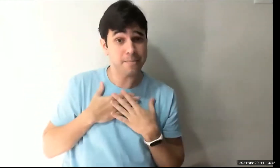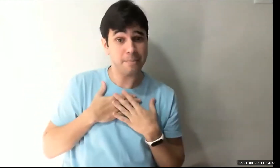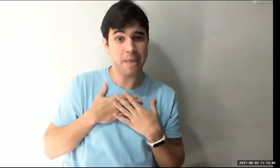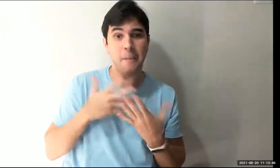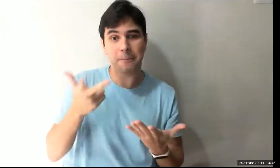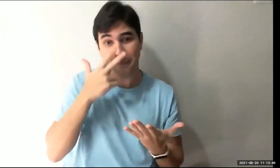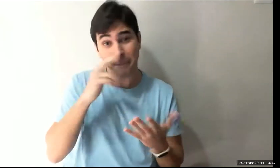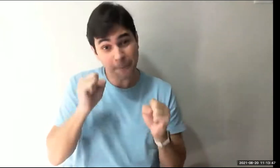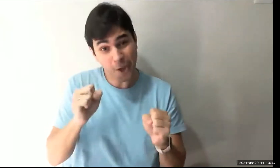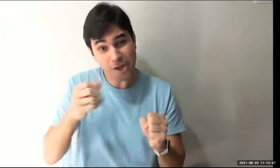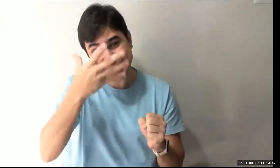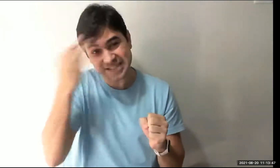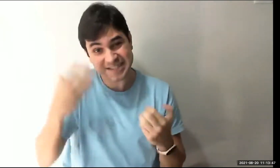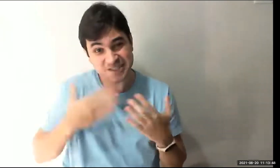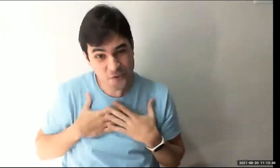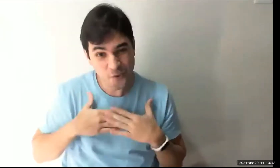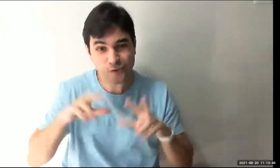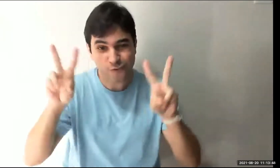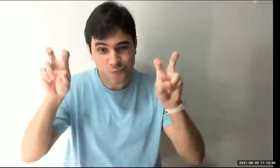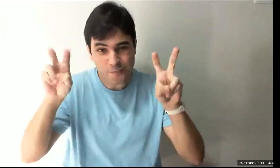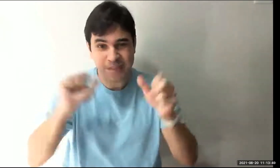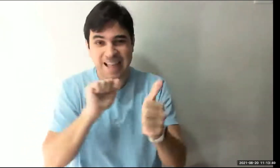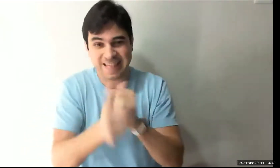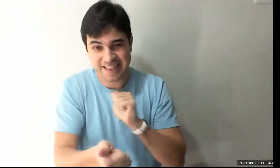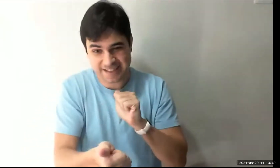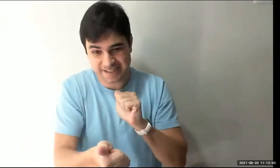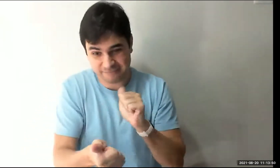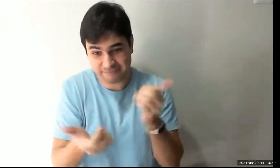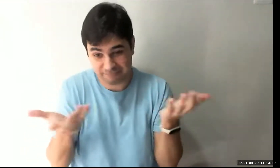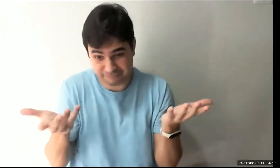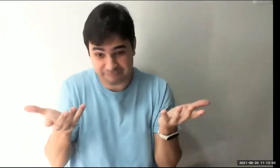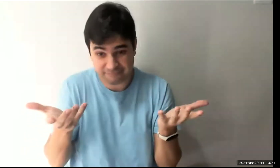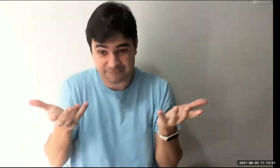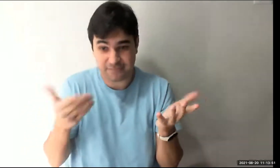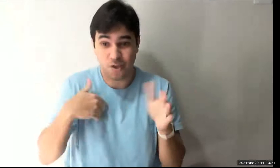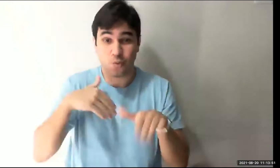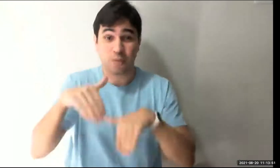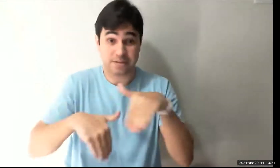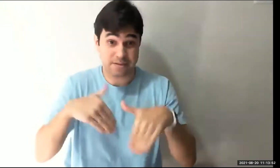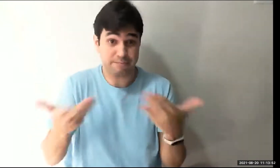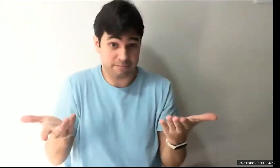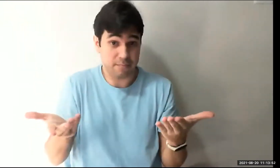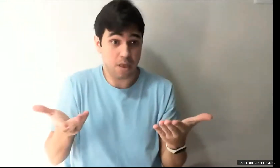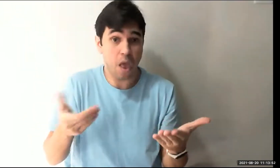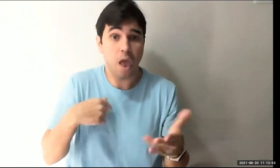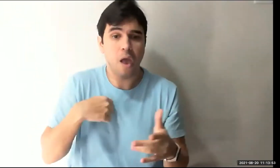importante. Para mim, eu posso ter esquecido de talvez algumas